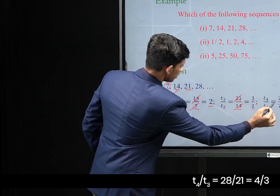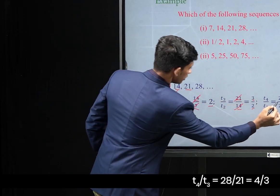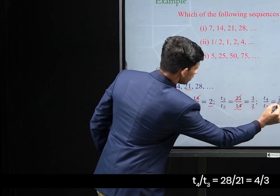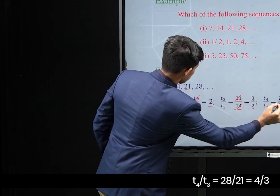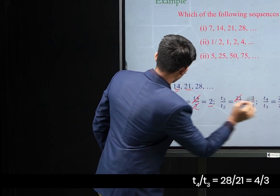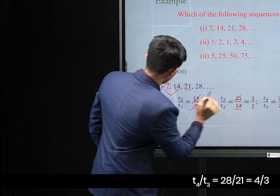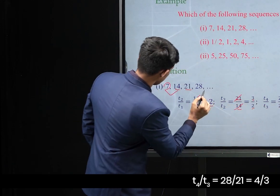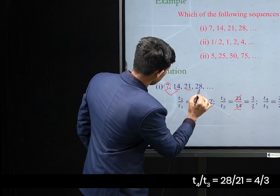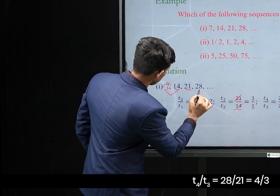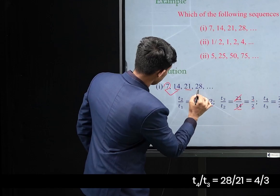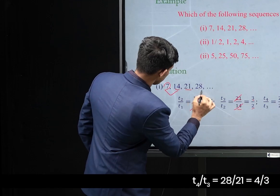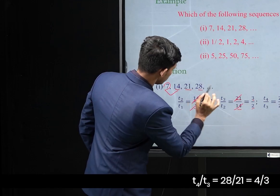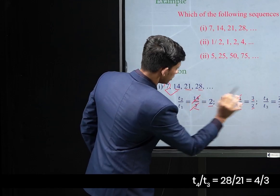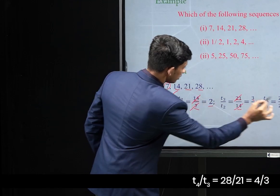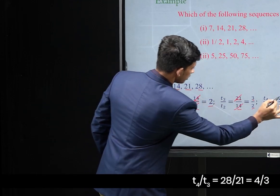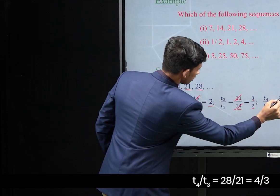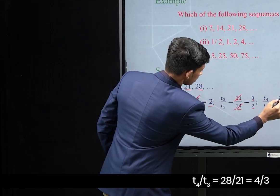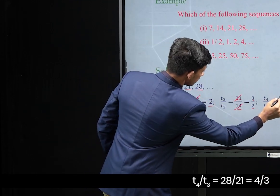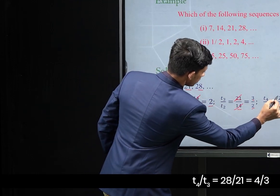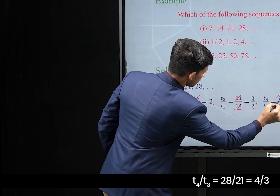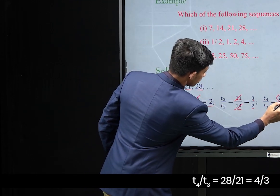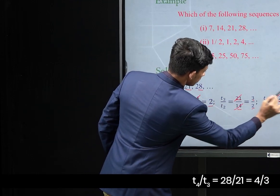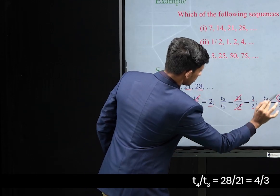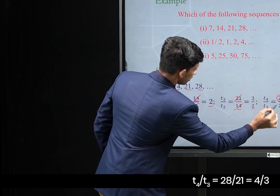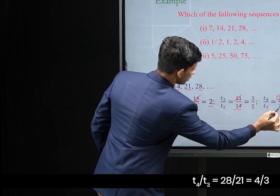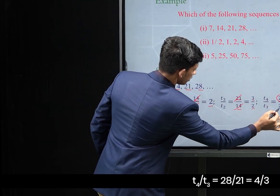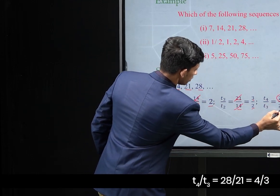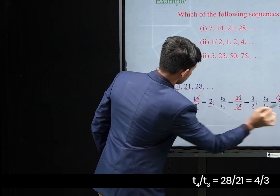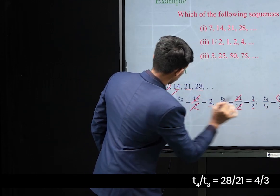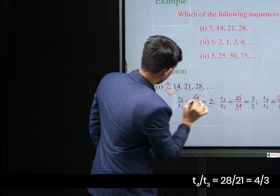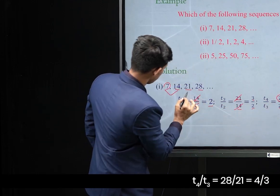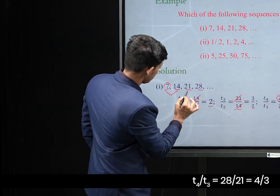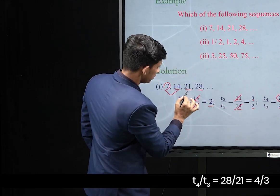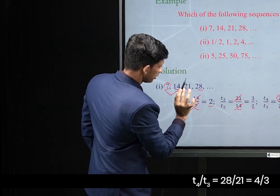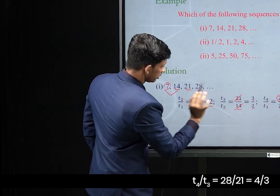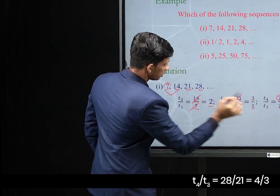T4 by T3 is equal to 28 by 21 is equal to 4 by 3.